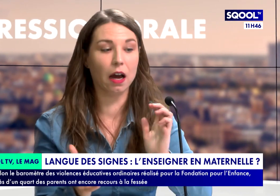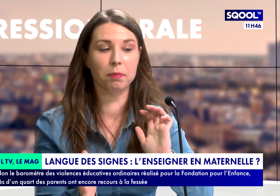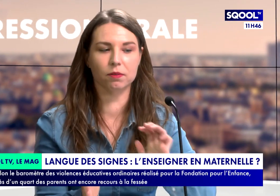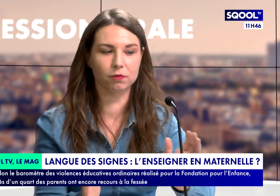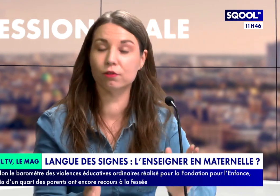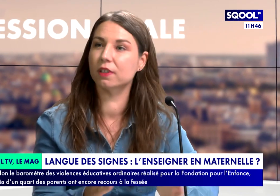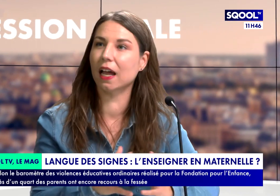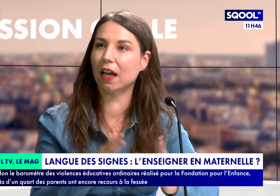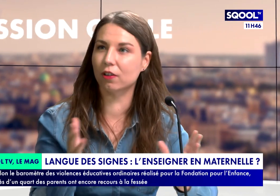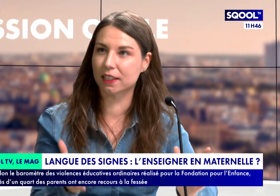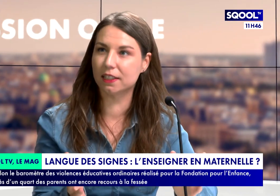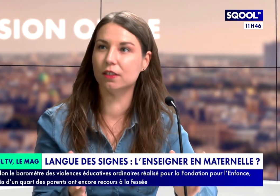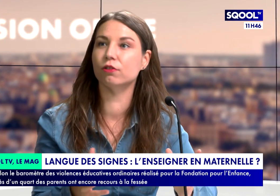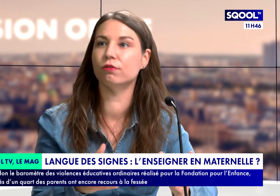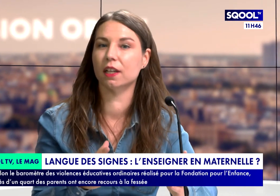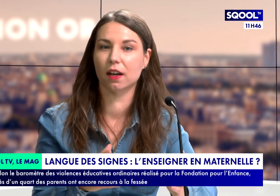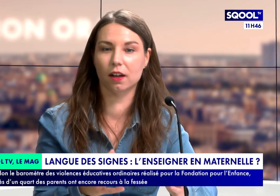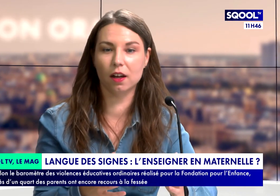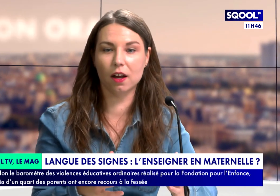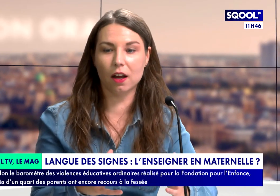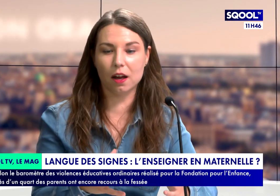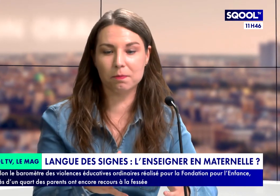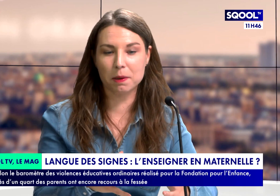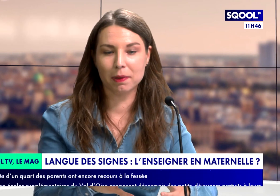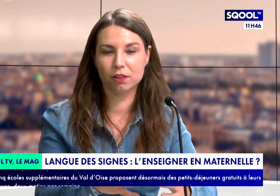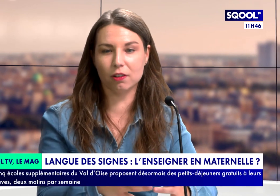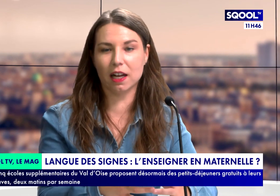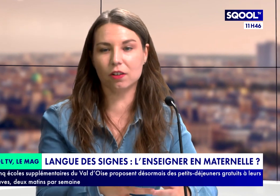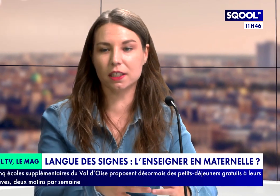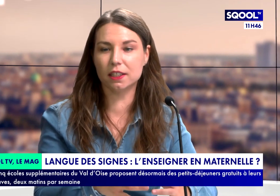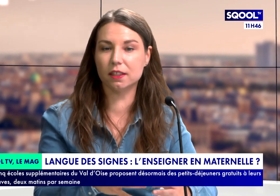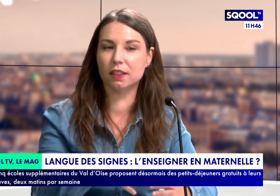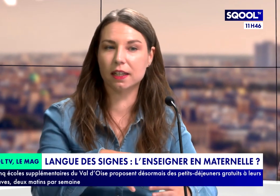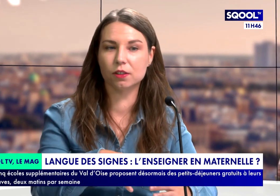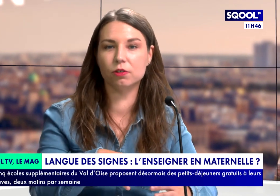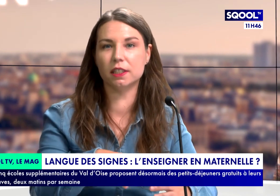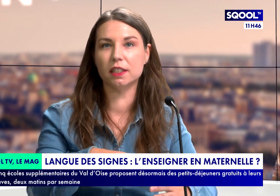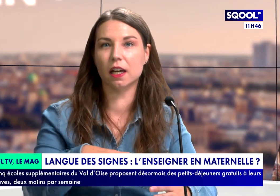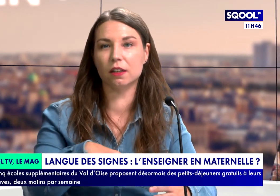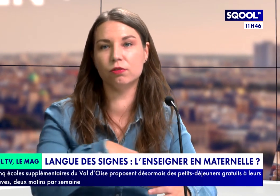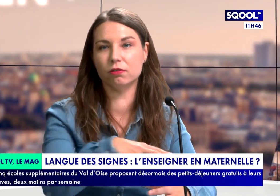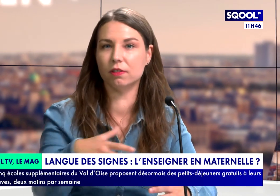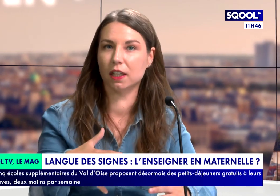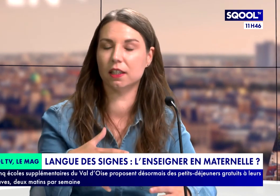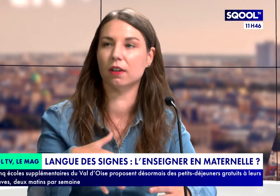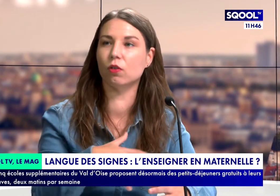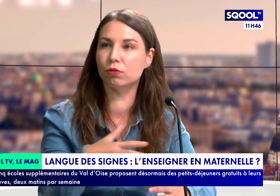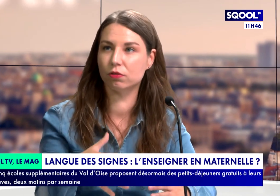pardon, de s'ouvrir à la langue des signes, de s'ouvrir, mais pas que à la langue des signes, c'est-à-dire aussi à tout l'univers qui va autour